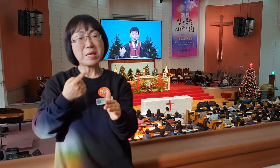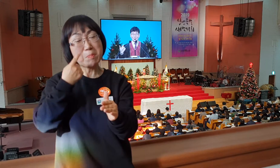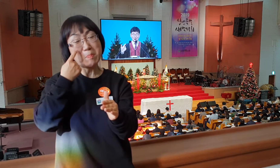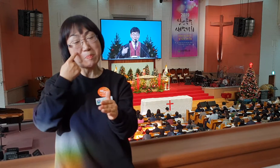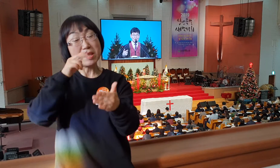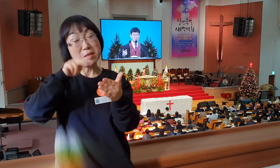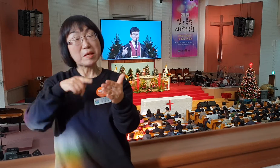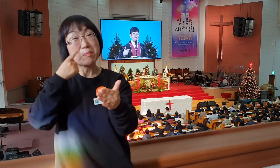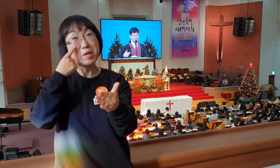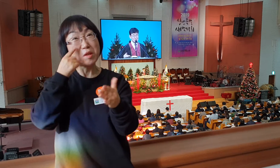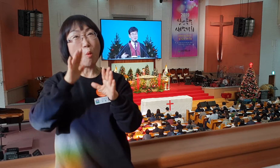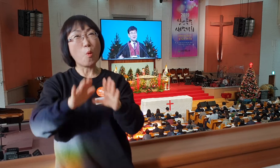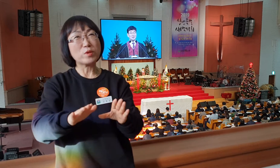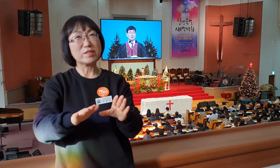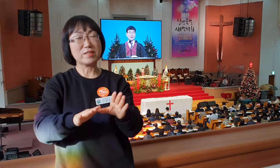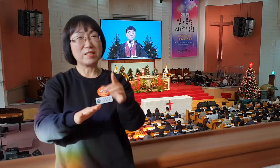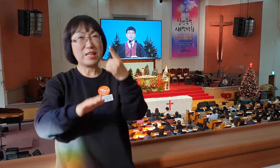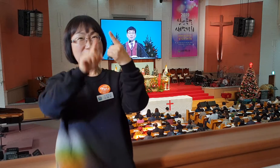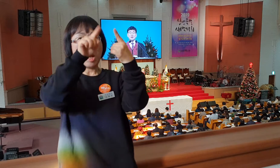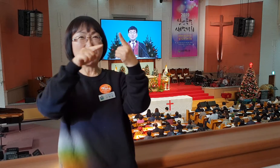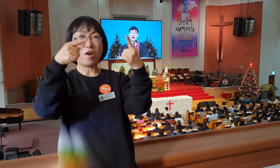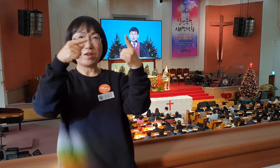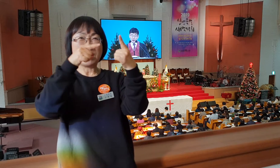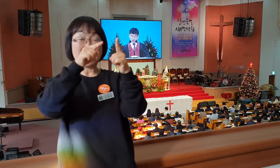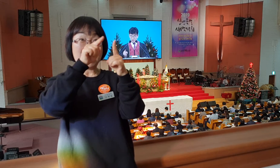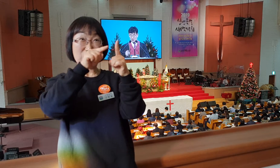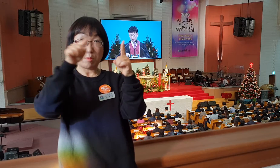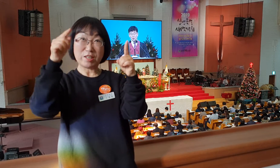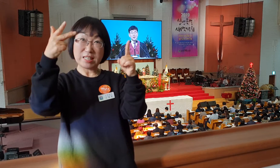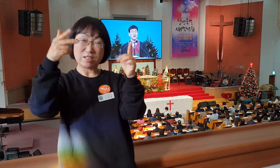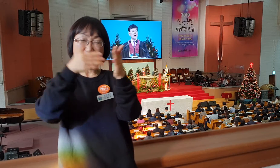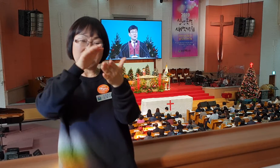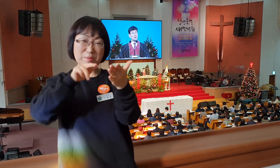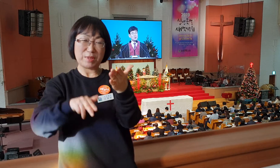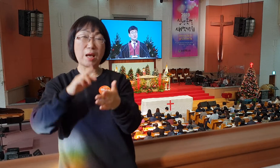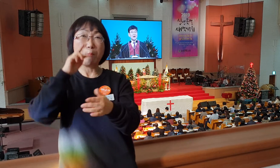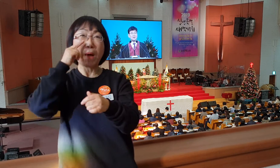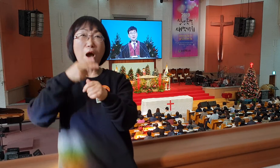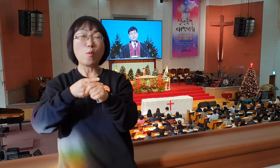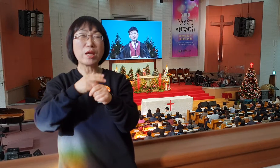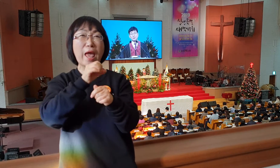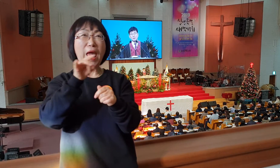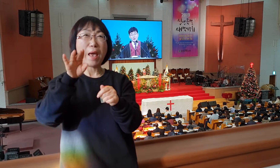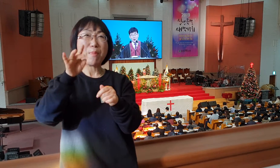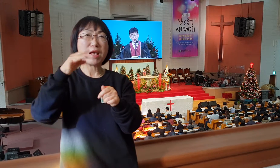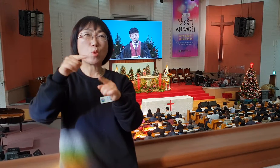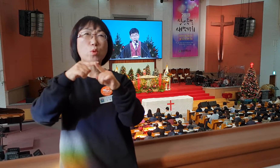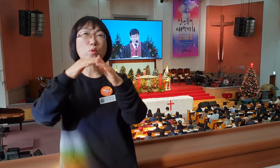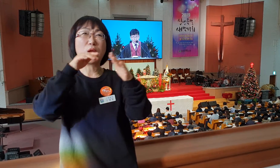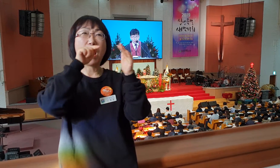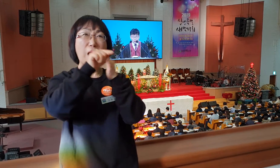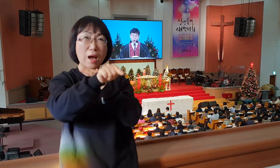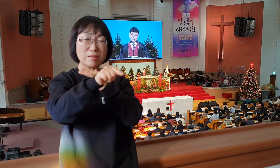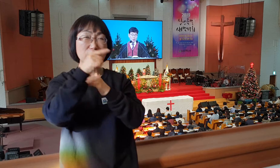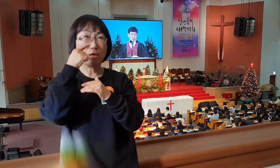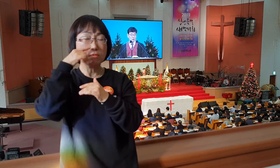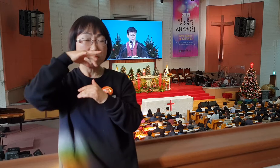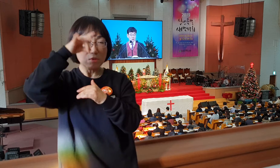읽은 건 오늘 1절부터 7절까지입니다. 바울이 이 교회 에베소를 갔어요. 에베소를 가서